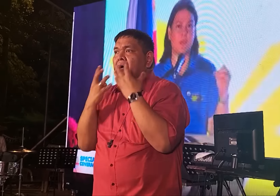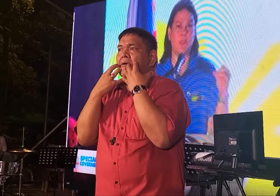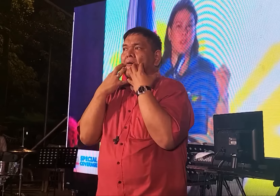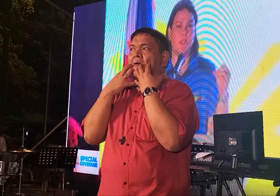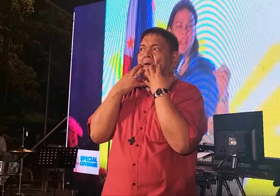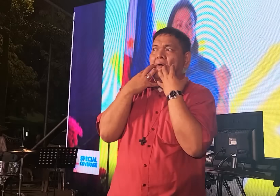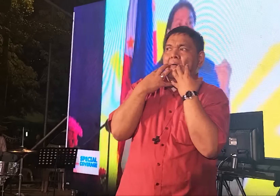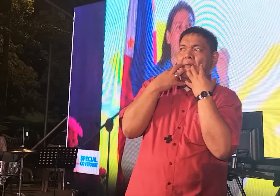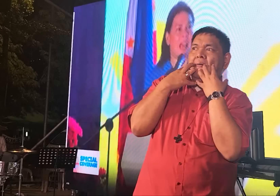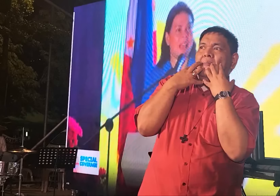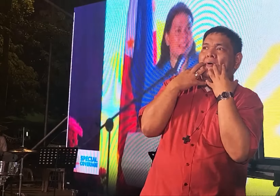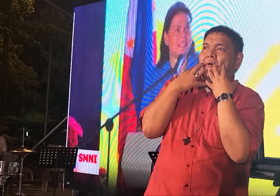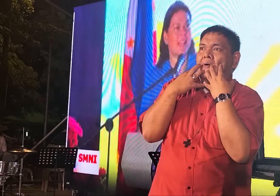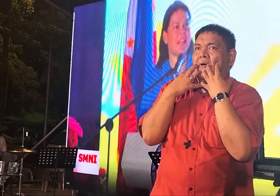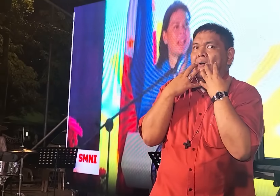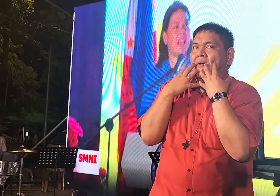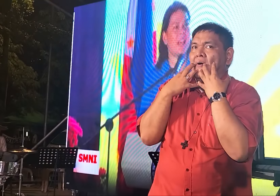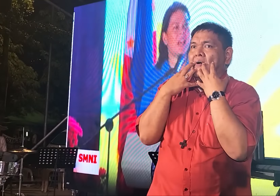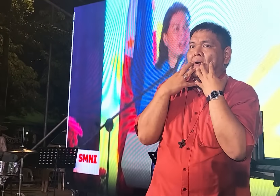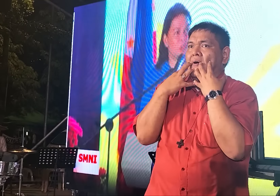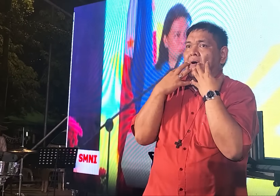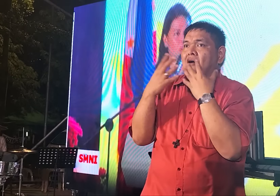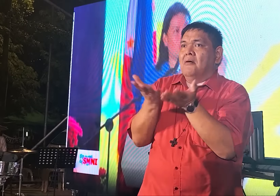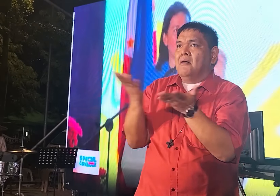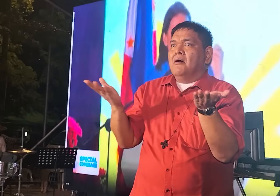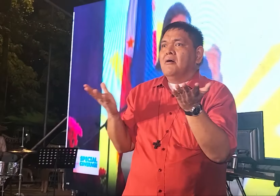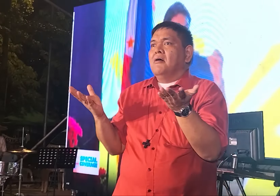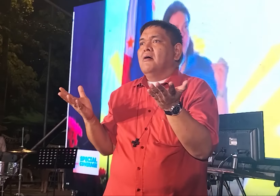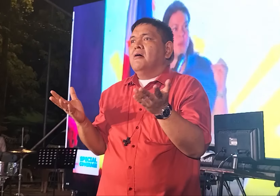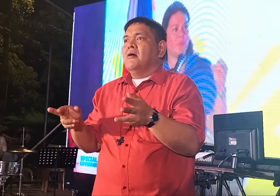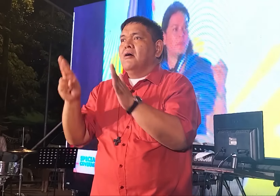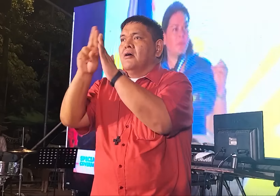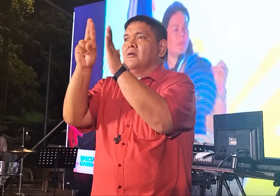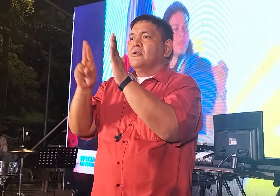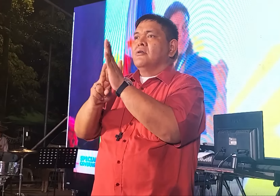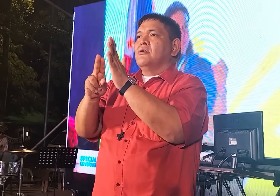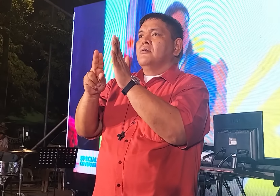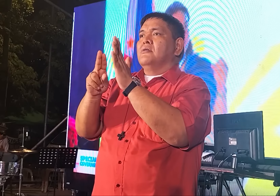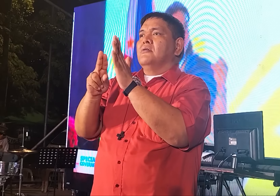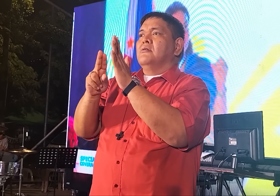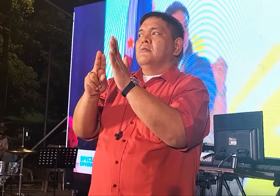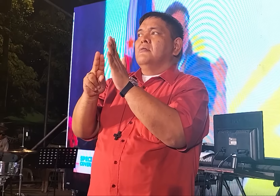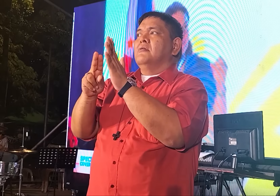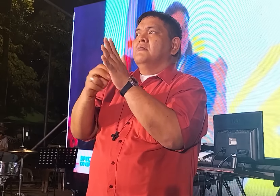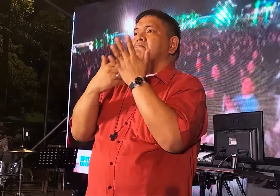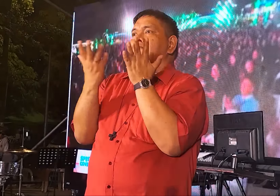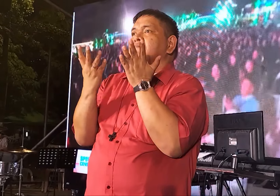atong nasod, asa na ang rule of law.